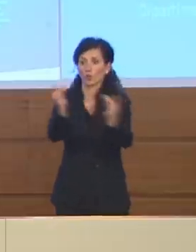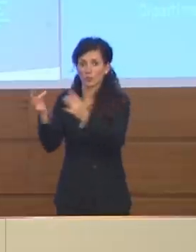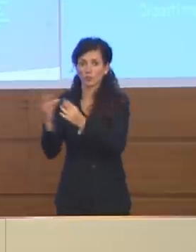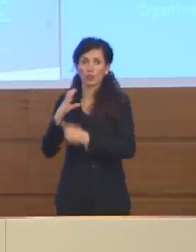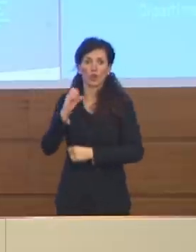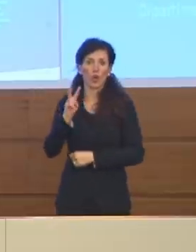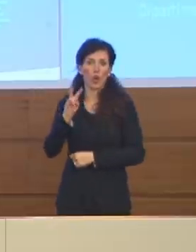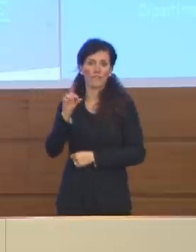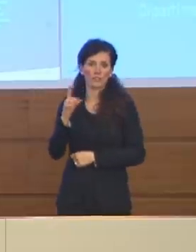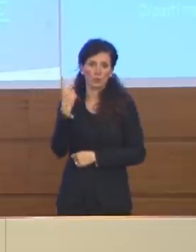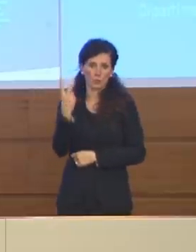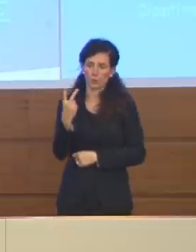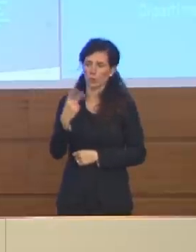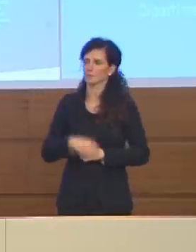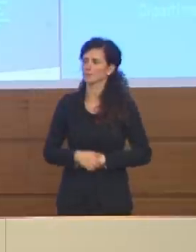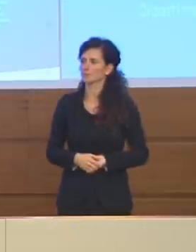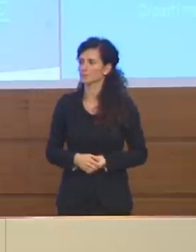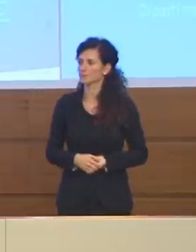2